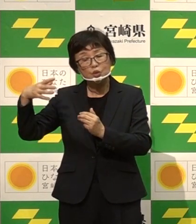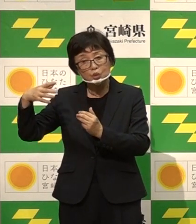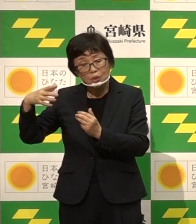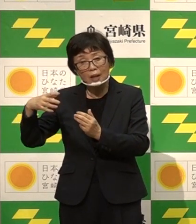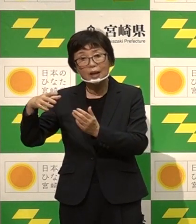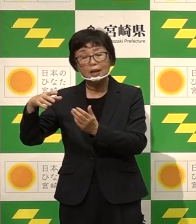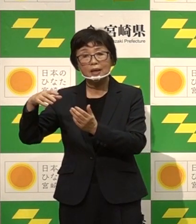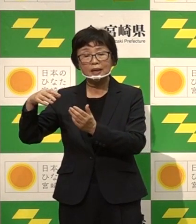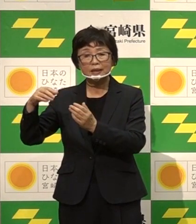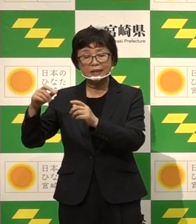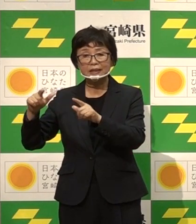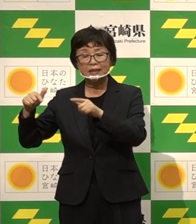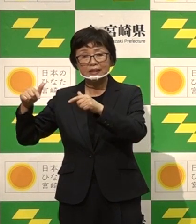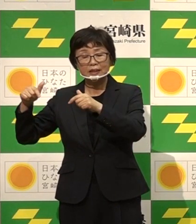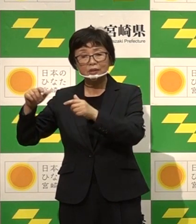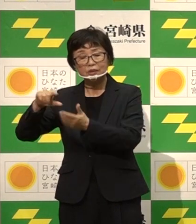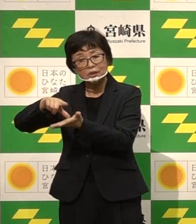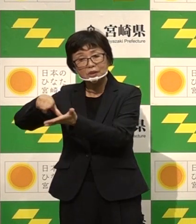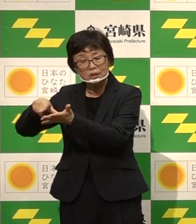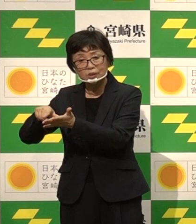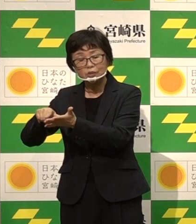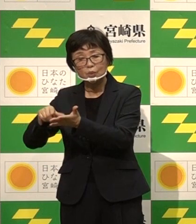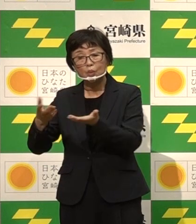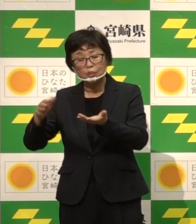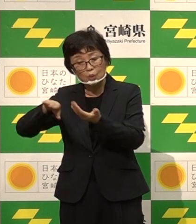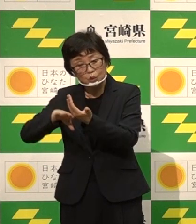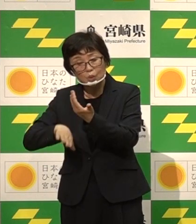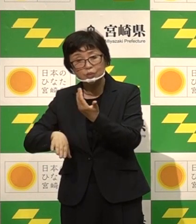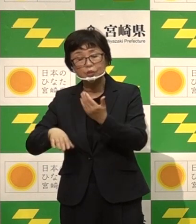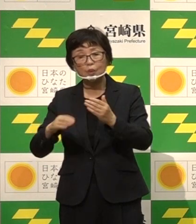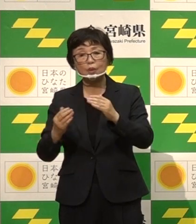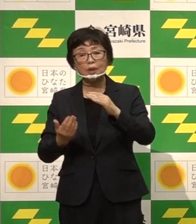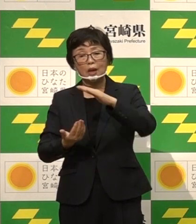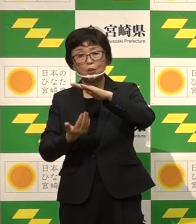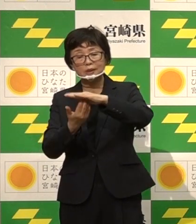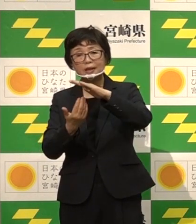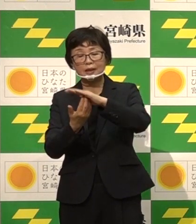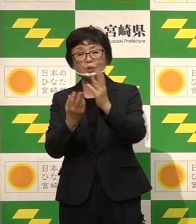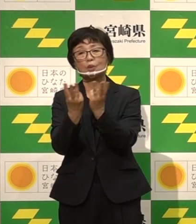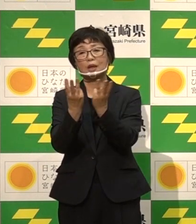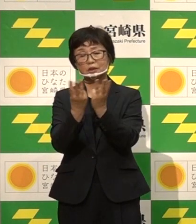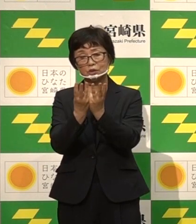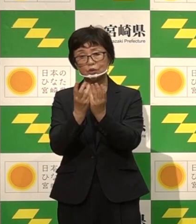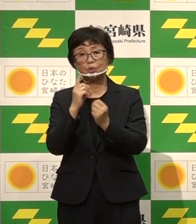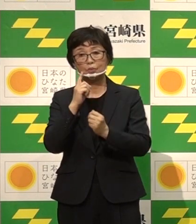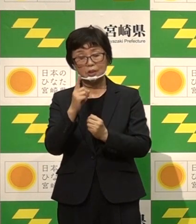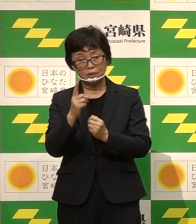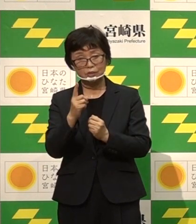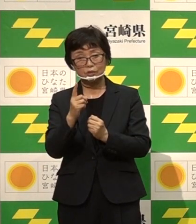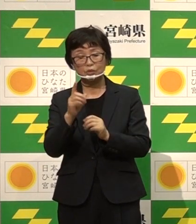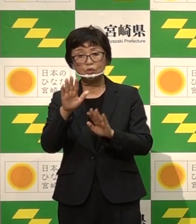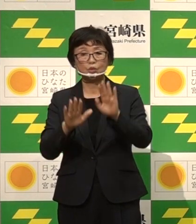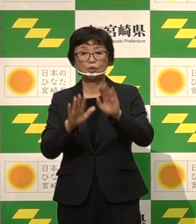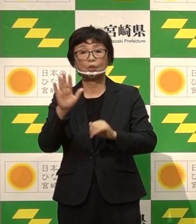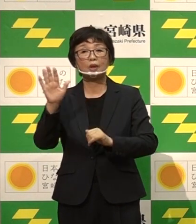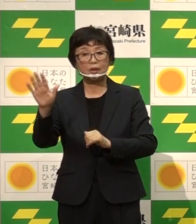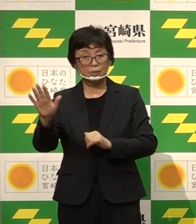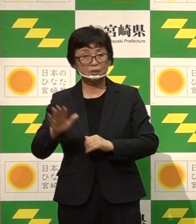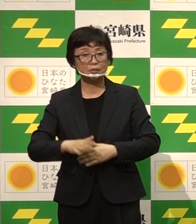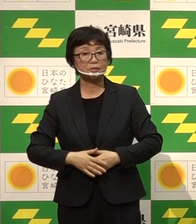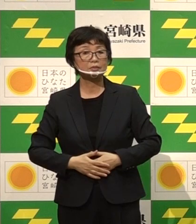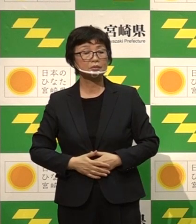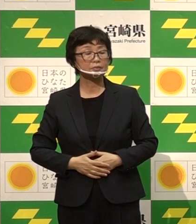除くと過去最多を更新をしているというのが足元での状況ということでございます。